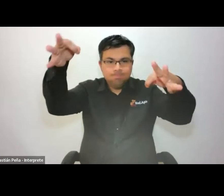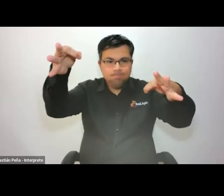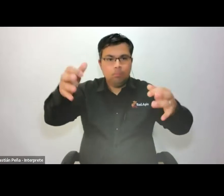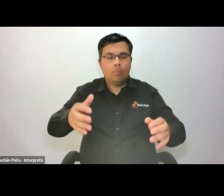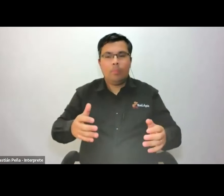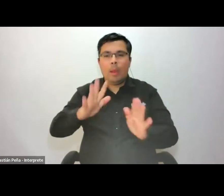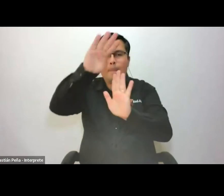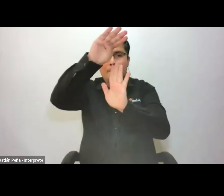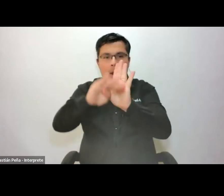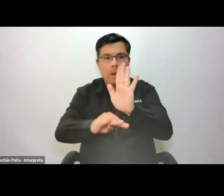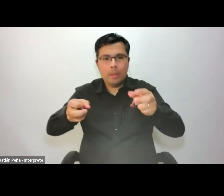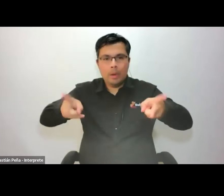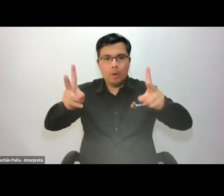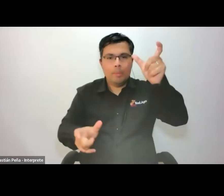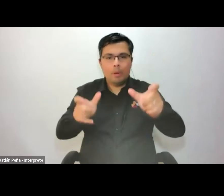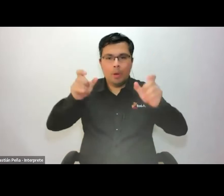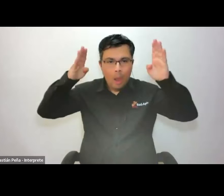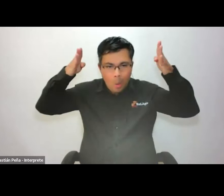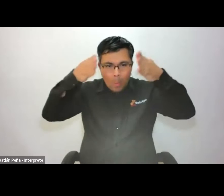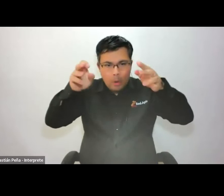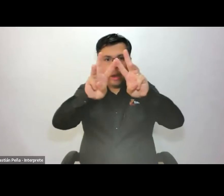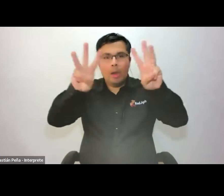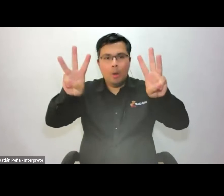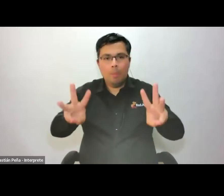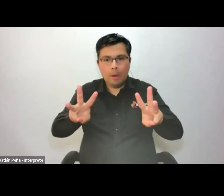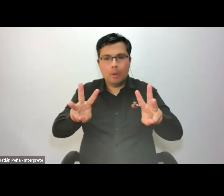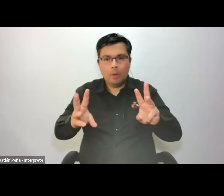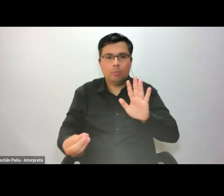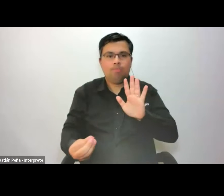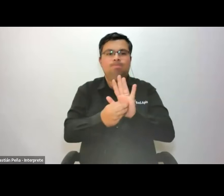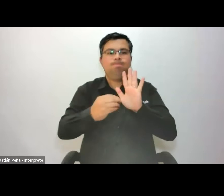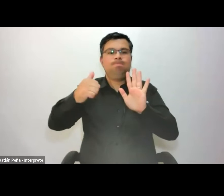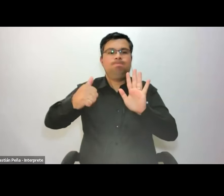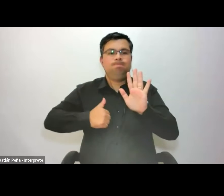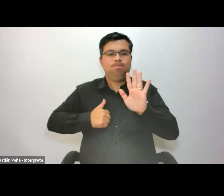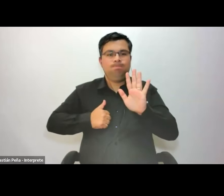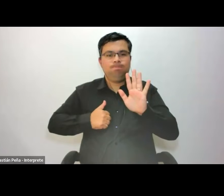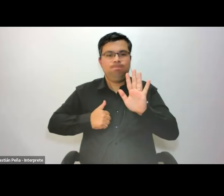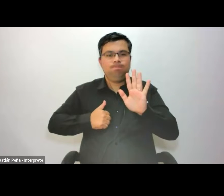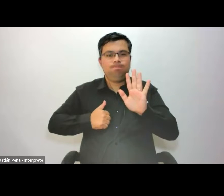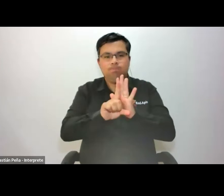personas autistas en el marco de los establecimientos educacionales.